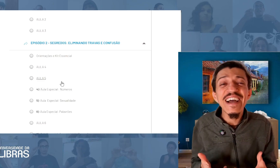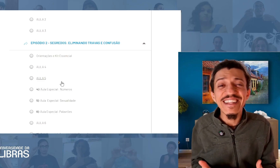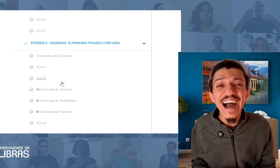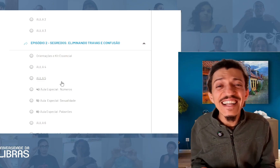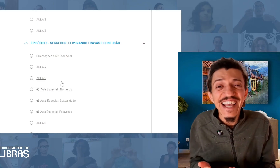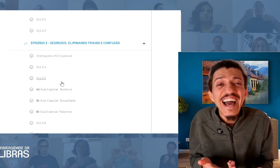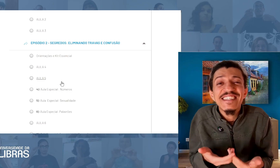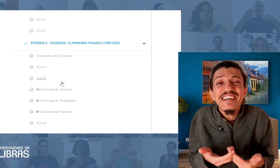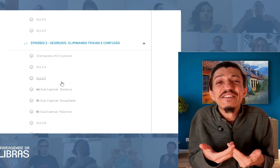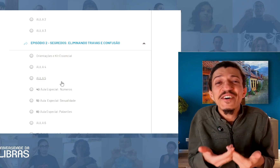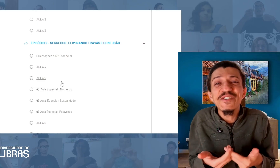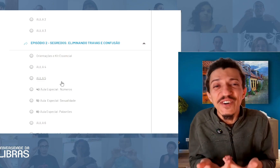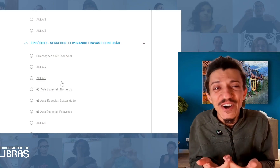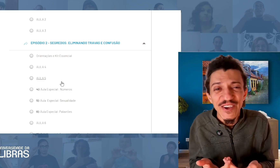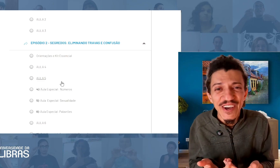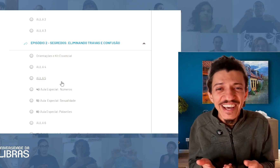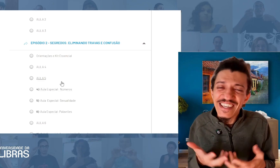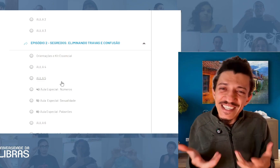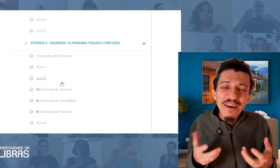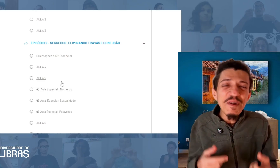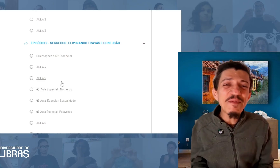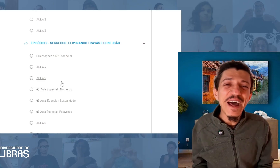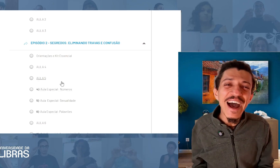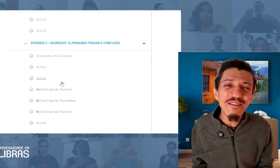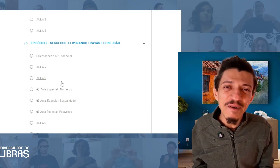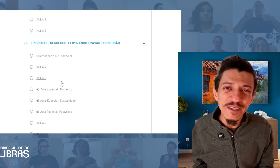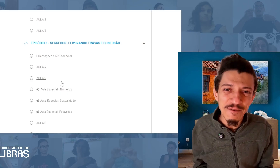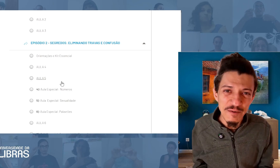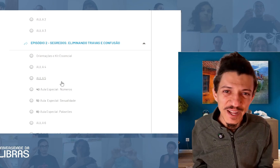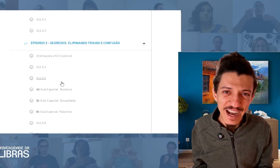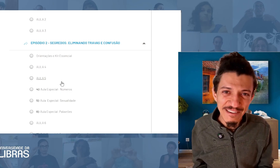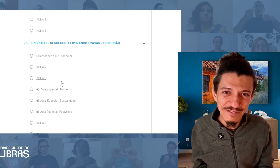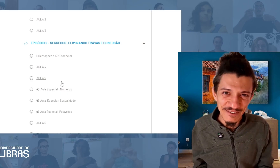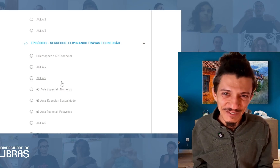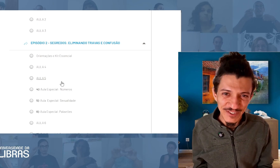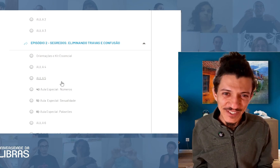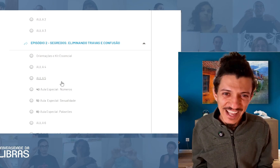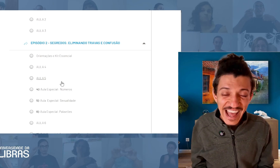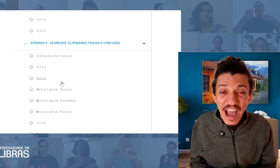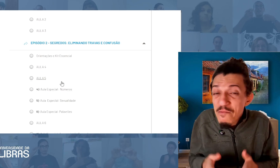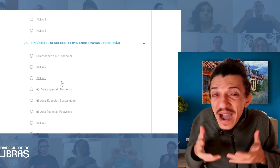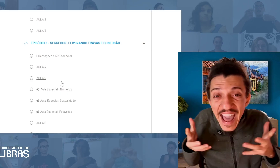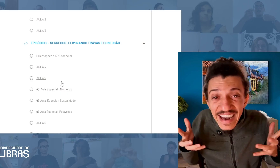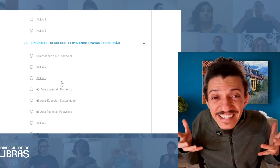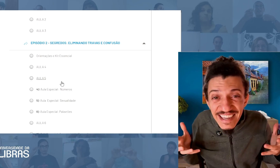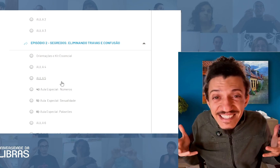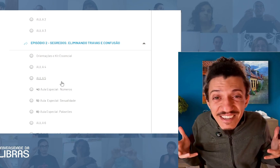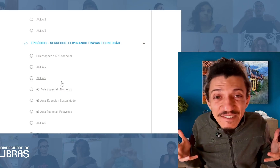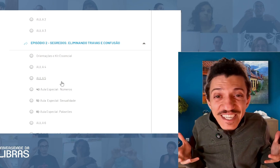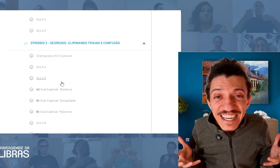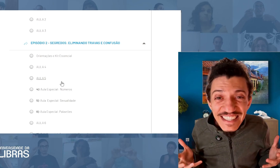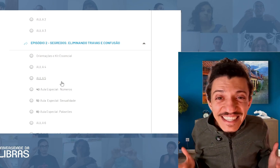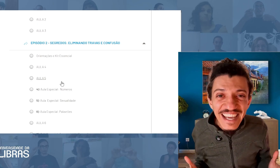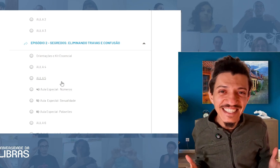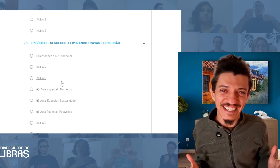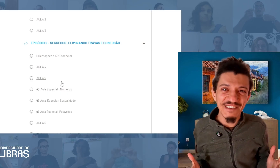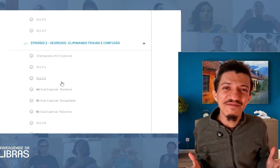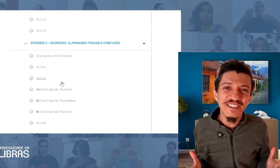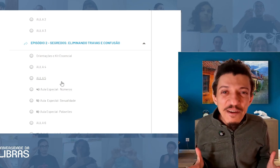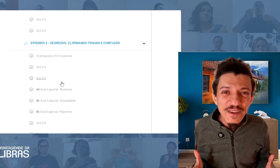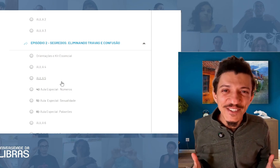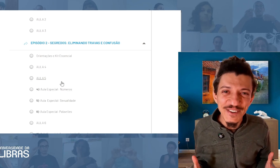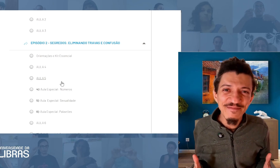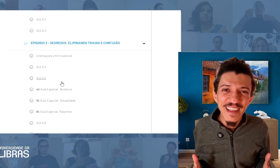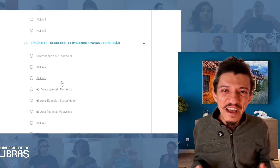de verdade realizando o seu sonho de estar preparado para se comunicar com surdos. É uma realização gigantesca.